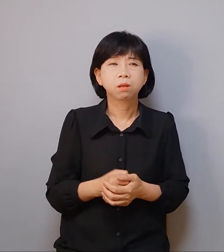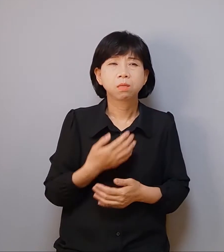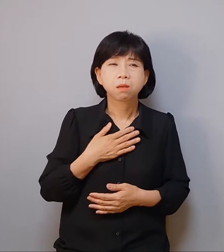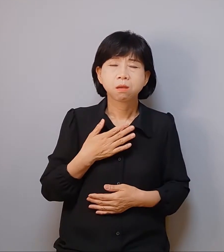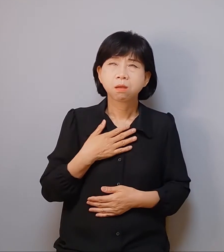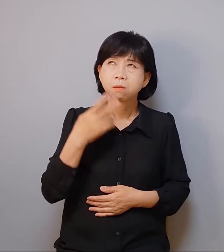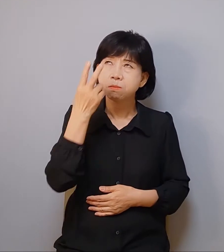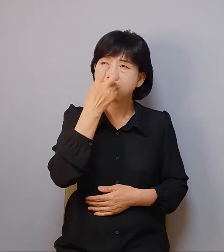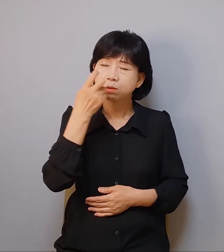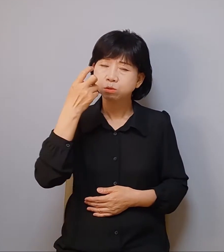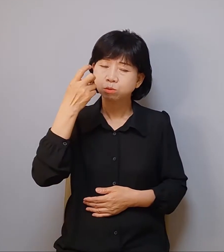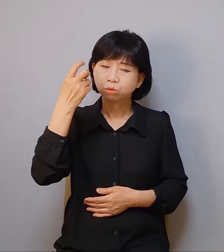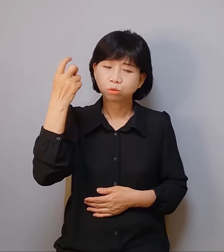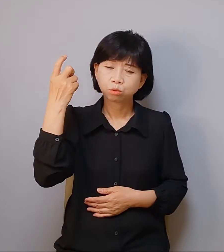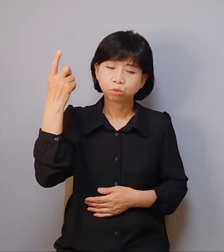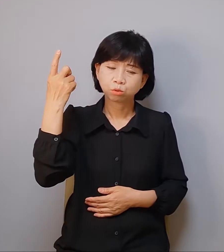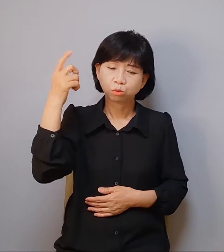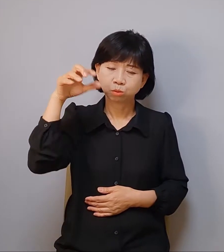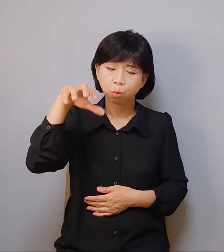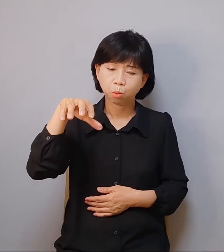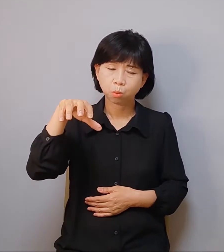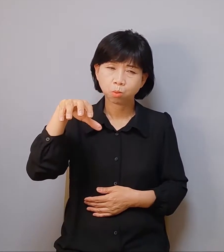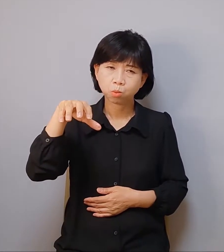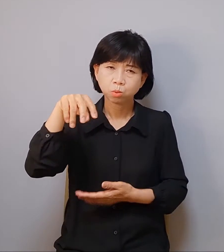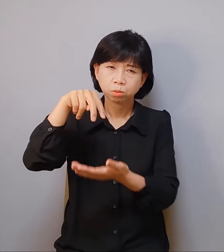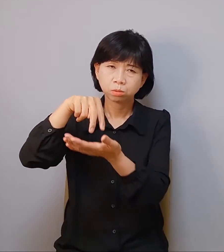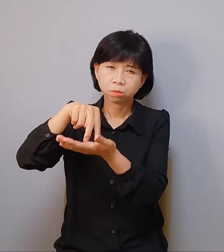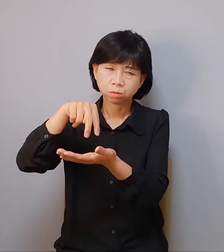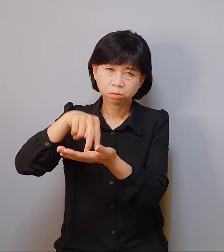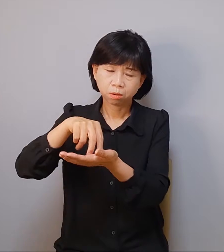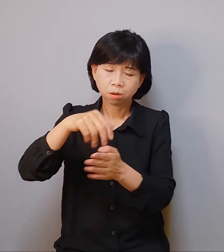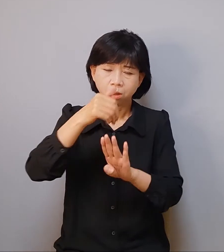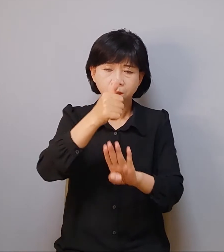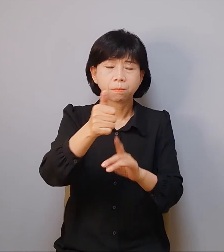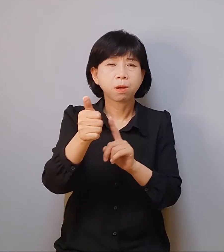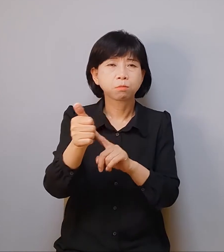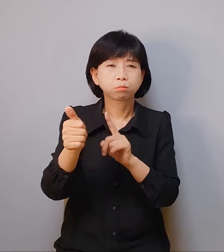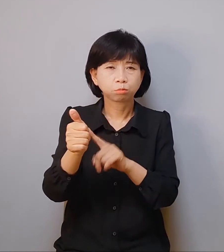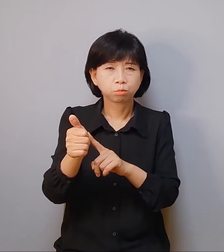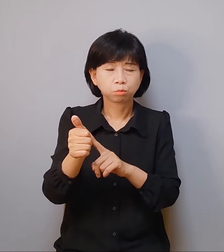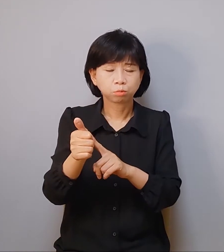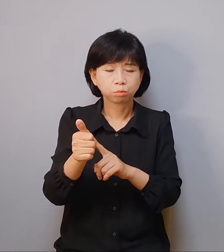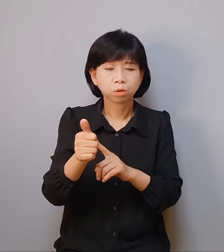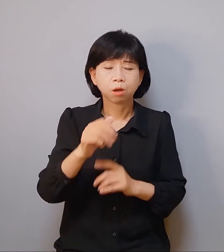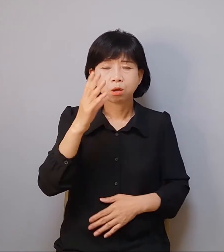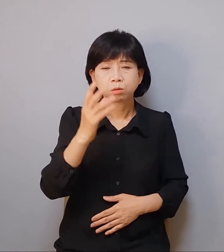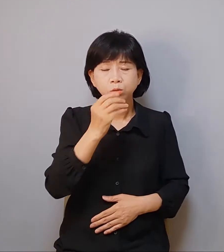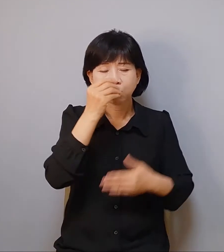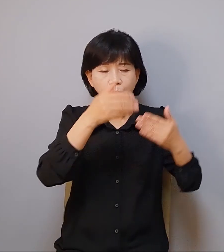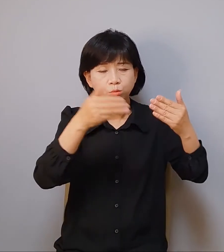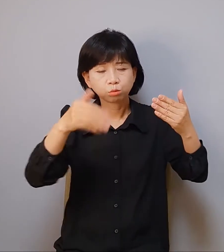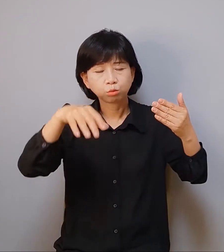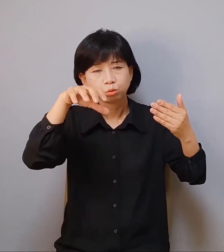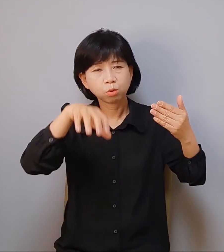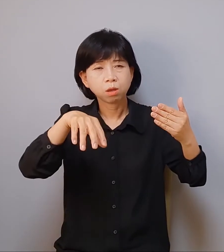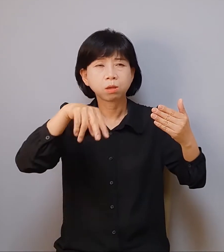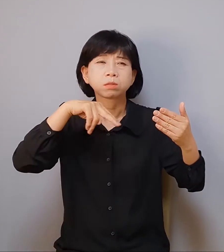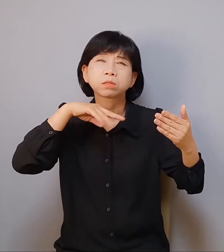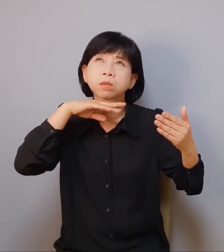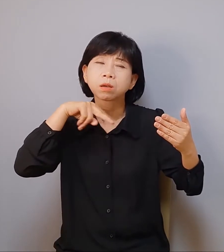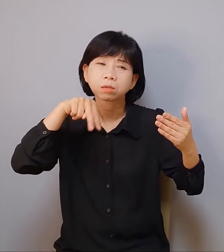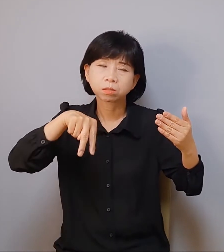파수하는, 나는 선지자입니다. 하박국. 성루에 서리라. 그가 내게 무엇이라 말씀하실는지